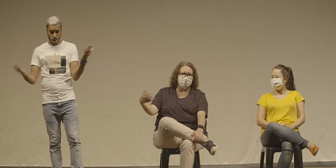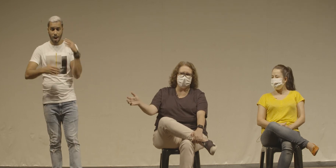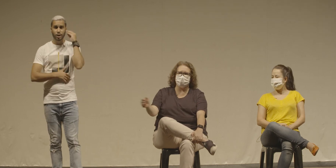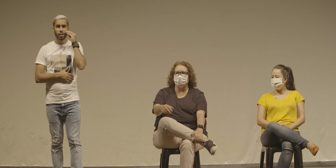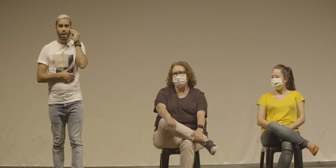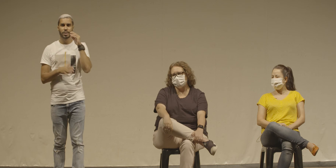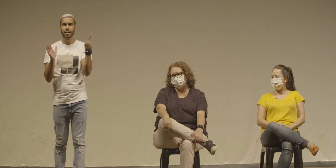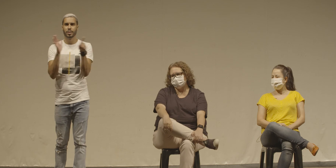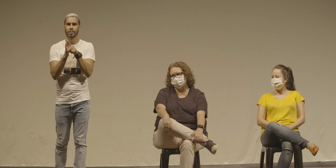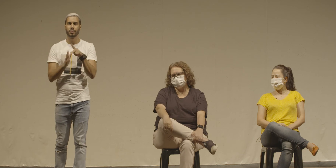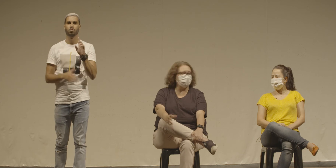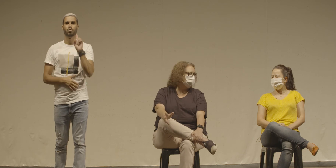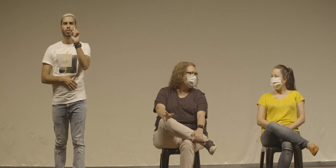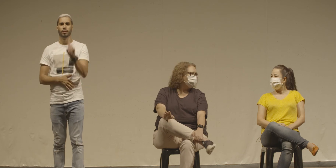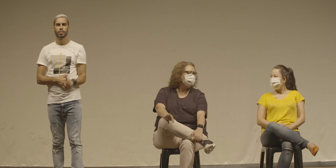de